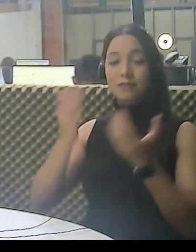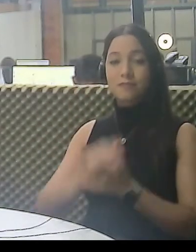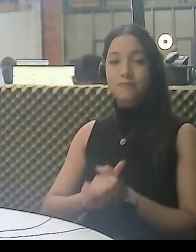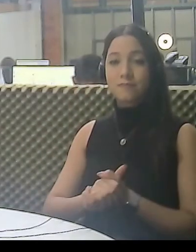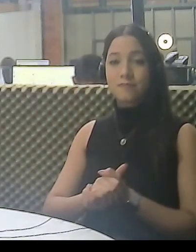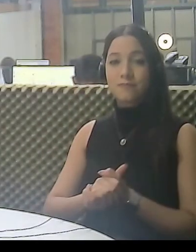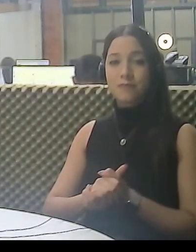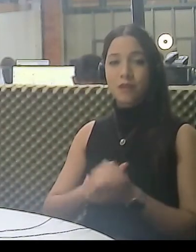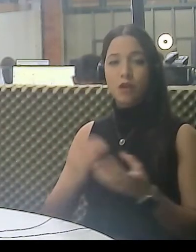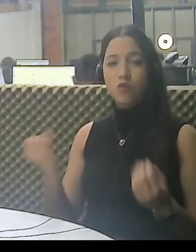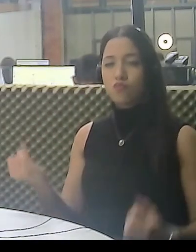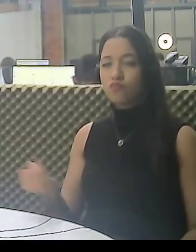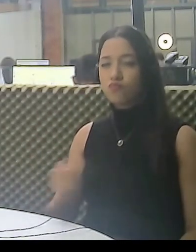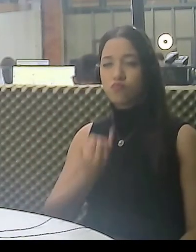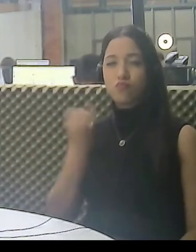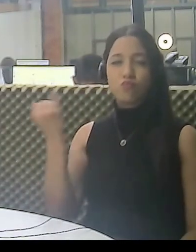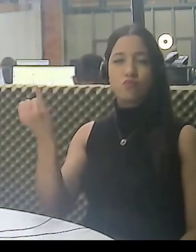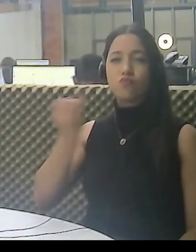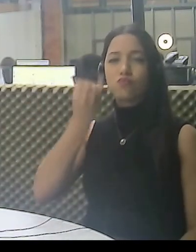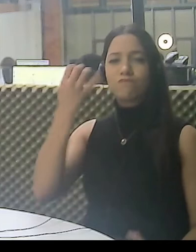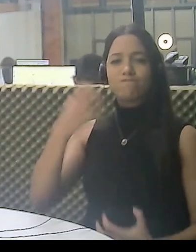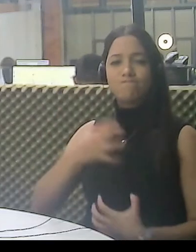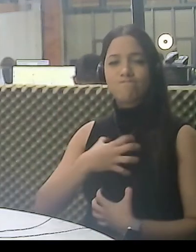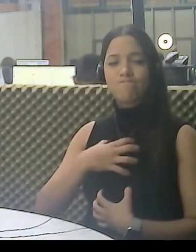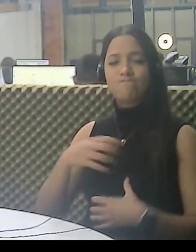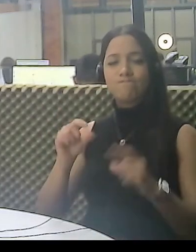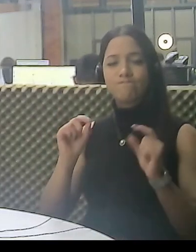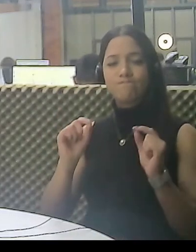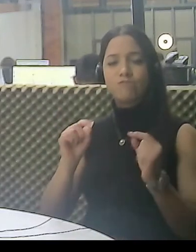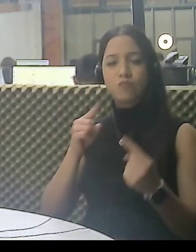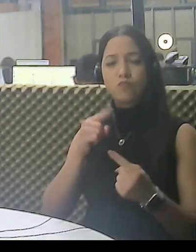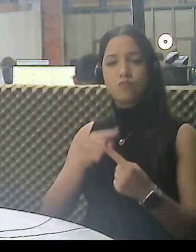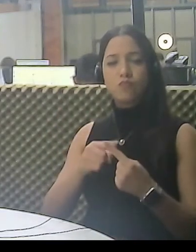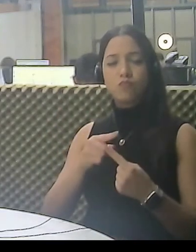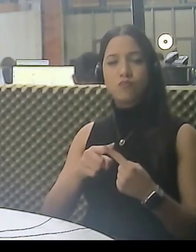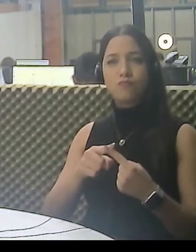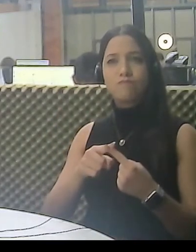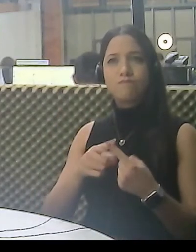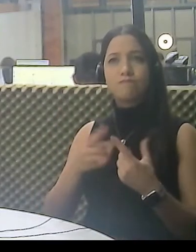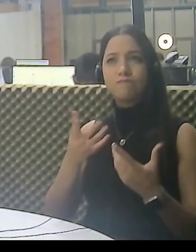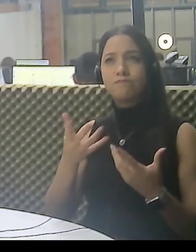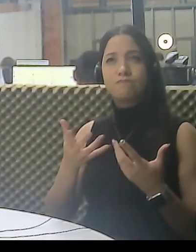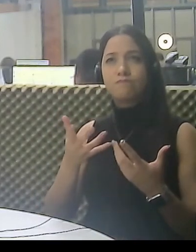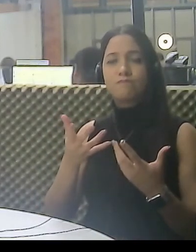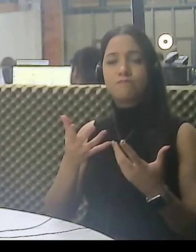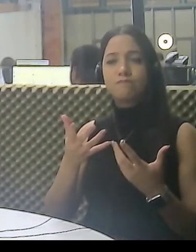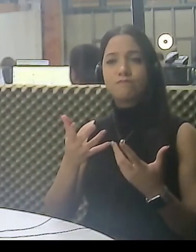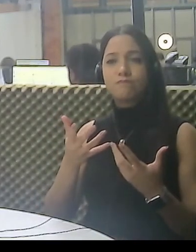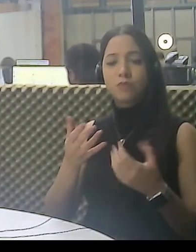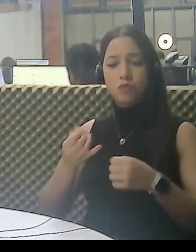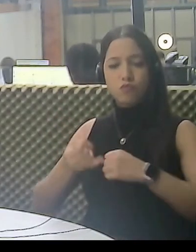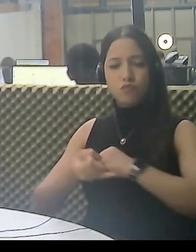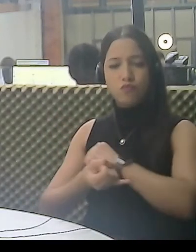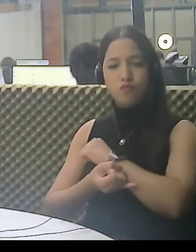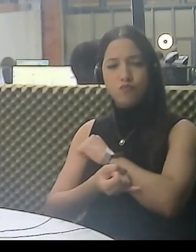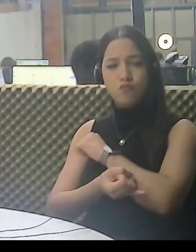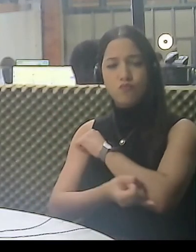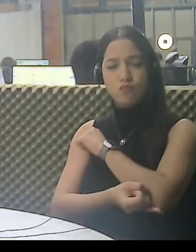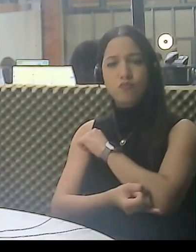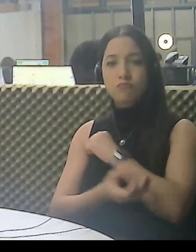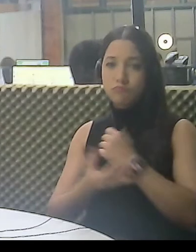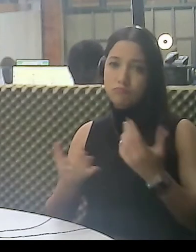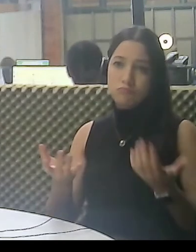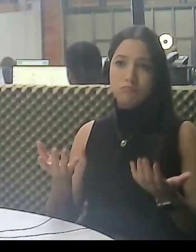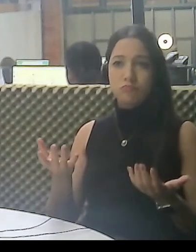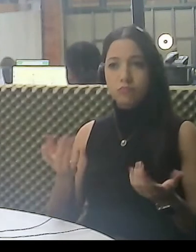Ela é de suma importância no tocante a destinação de infraestrutura, né, que a